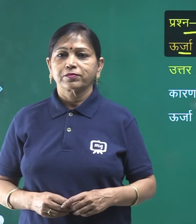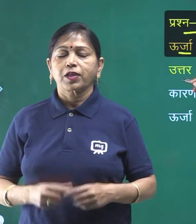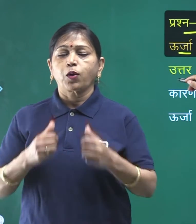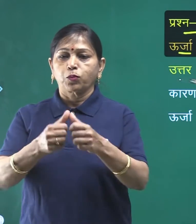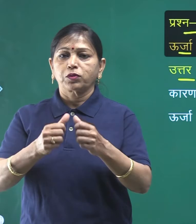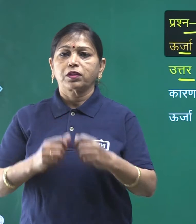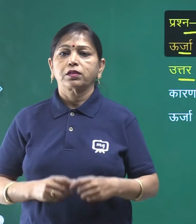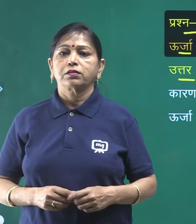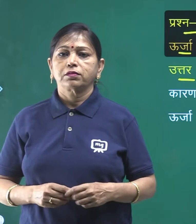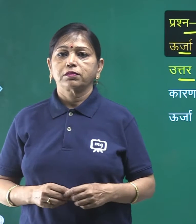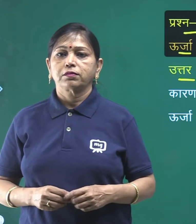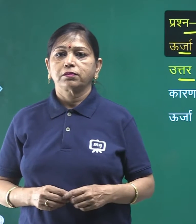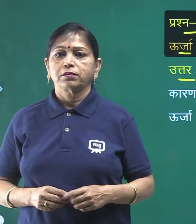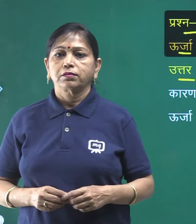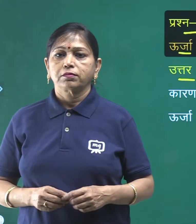उत्तर,